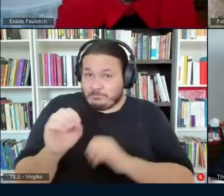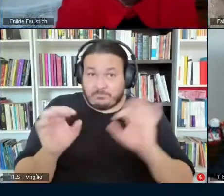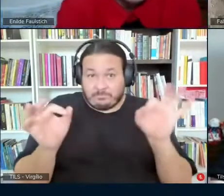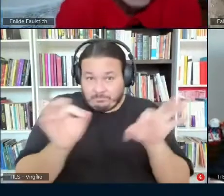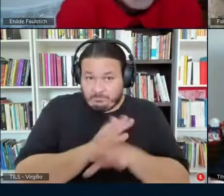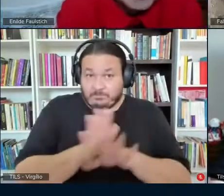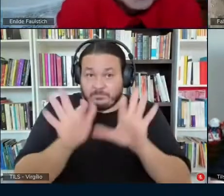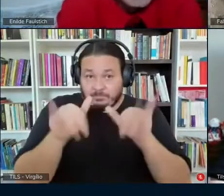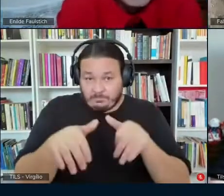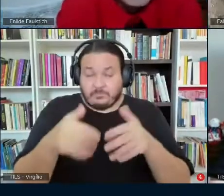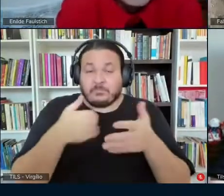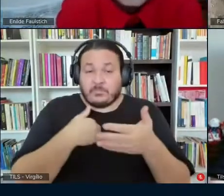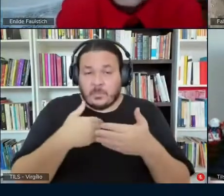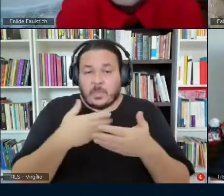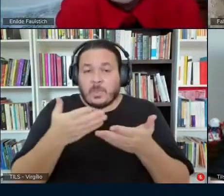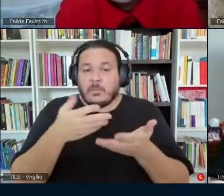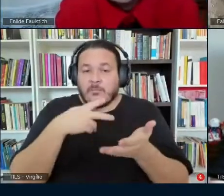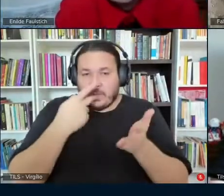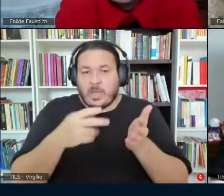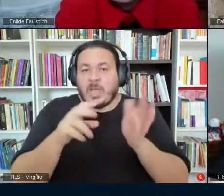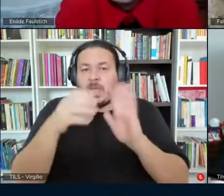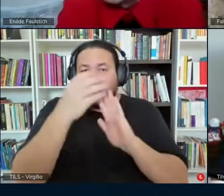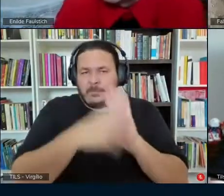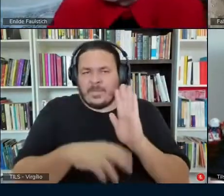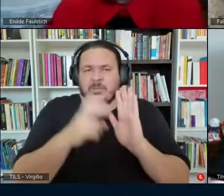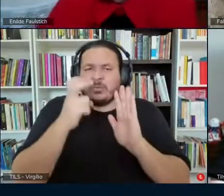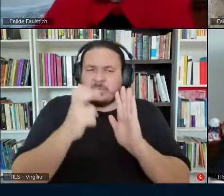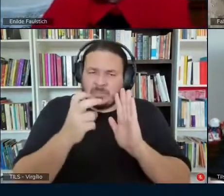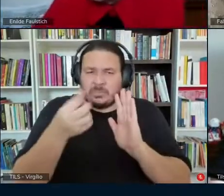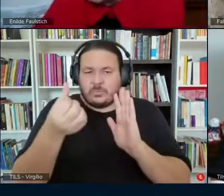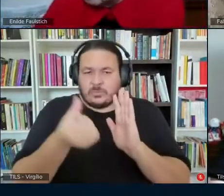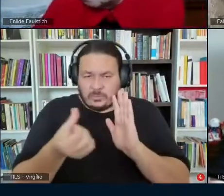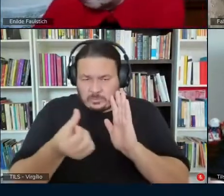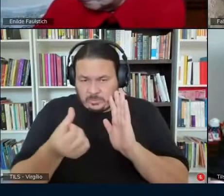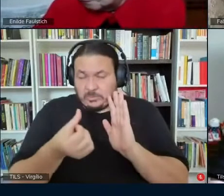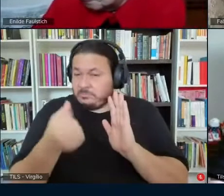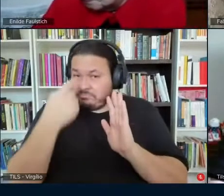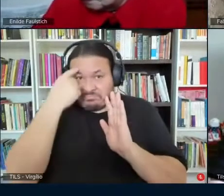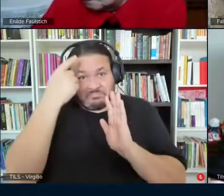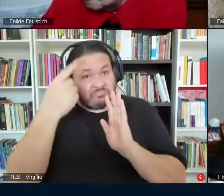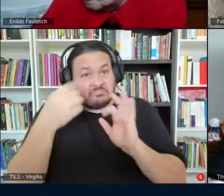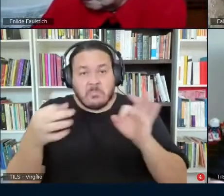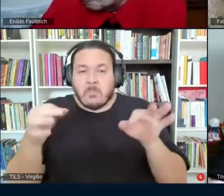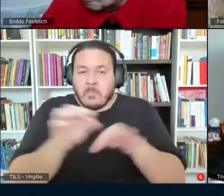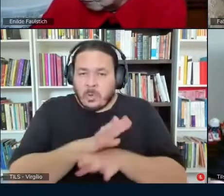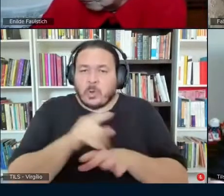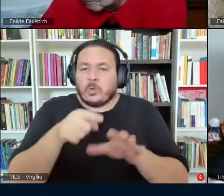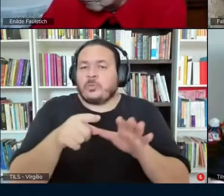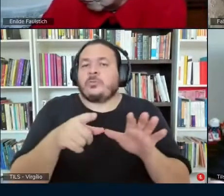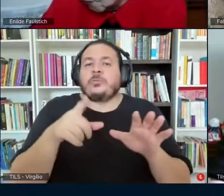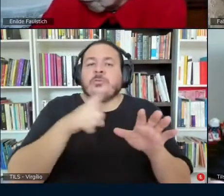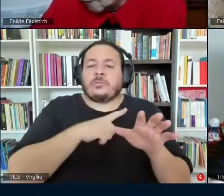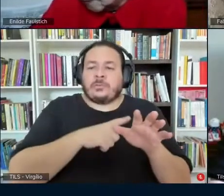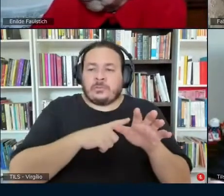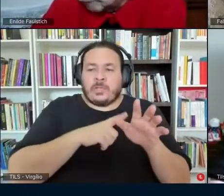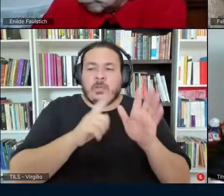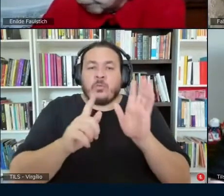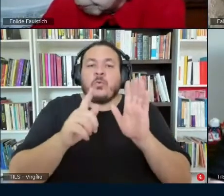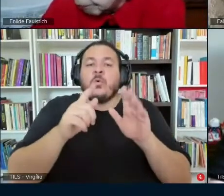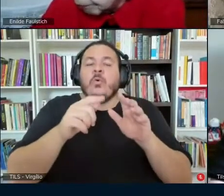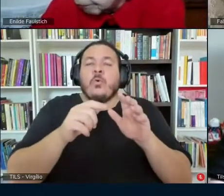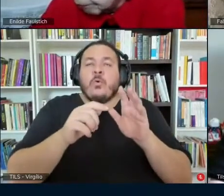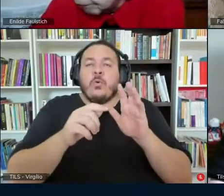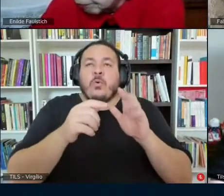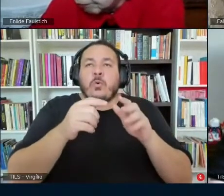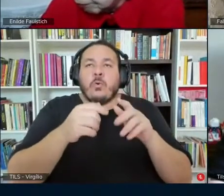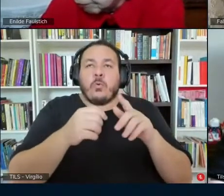Eu finalizo que o capítulo 5 e 6 trazem a ideia na sua totalidade, com o glossário, e eu espero